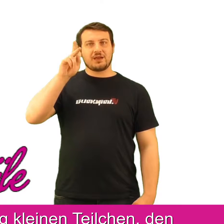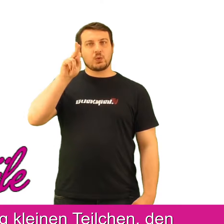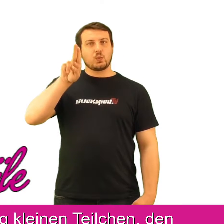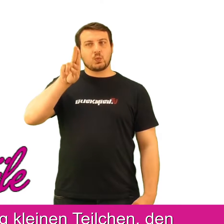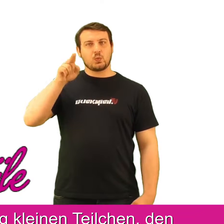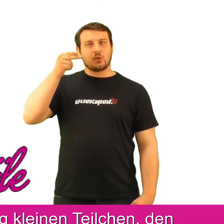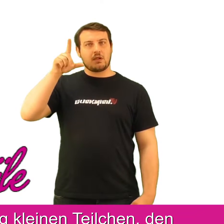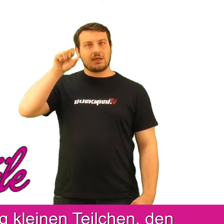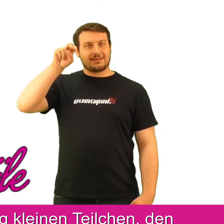Wassermolekülen.